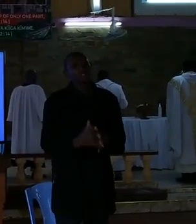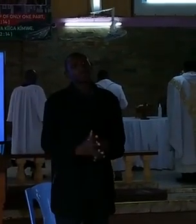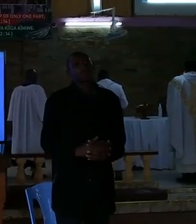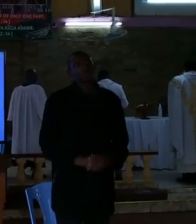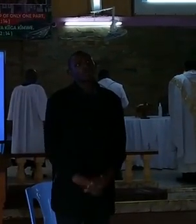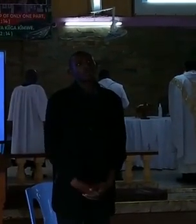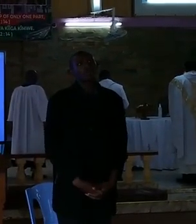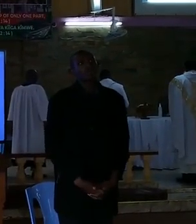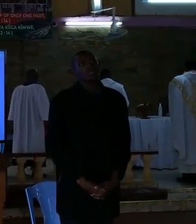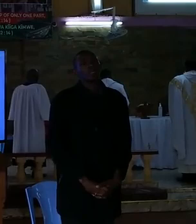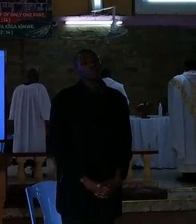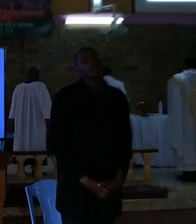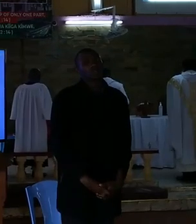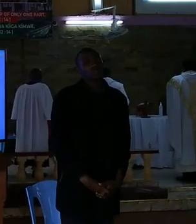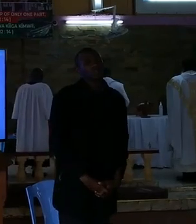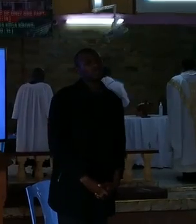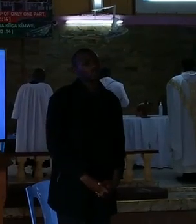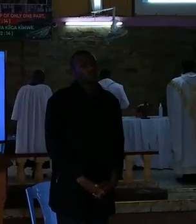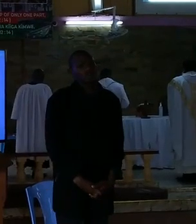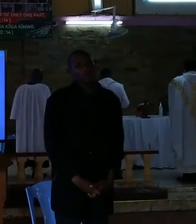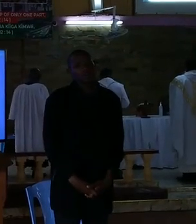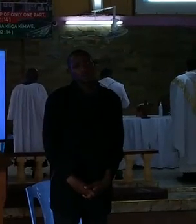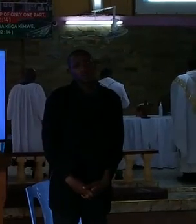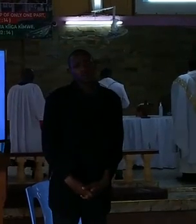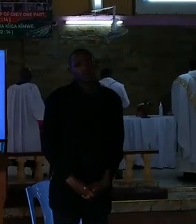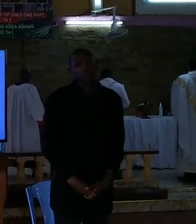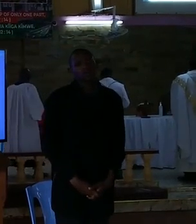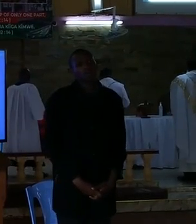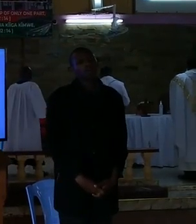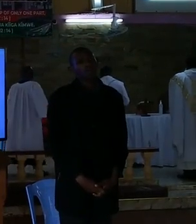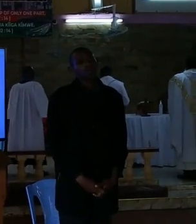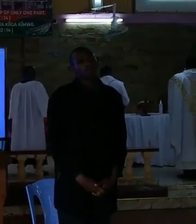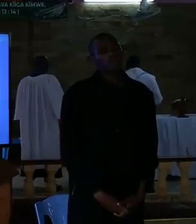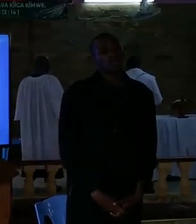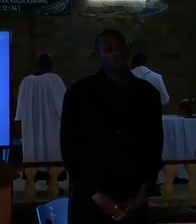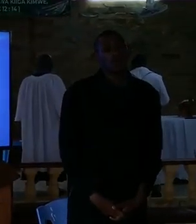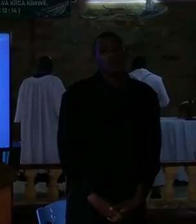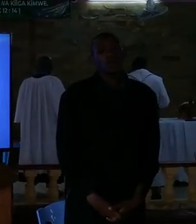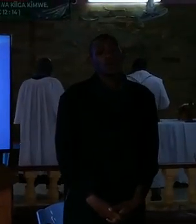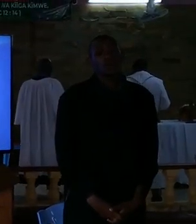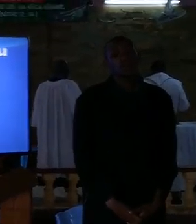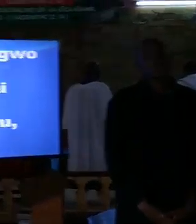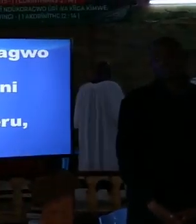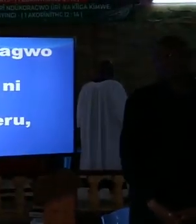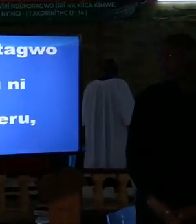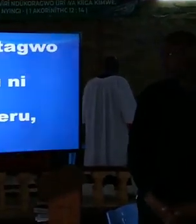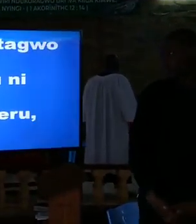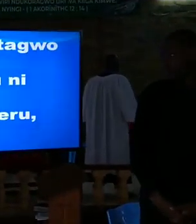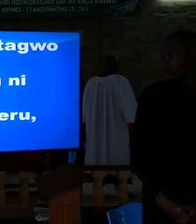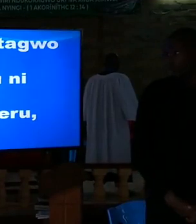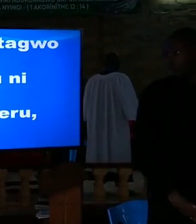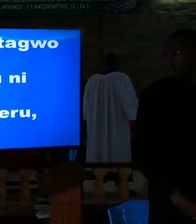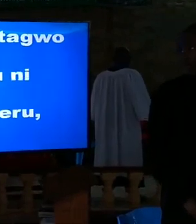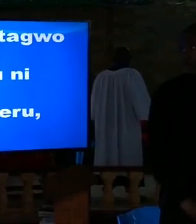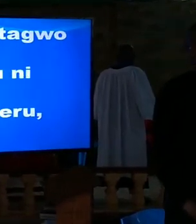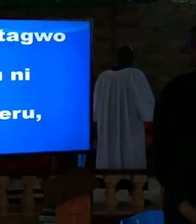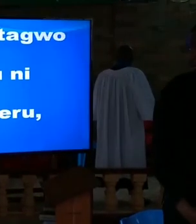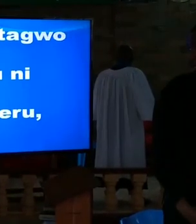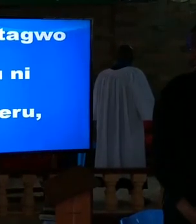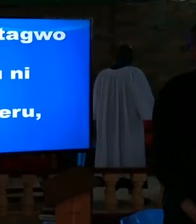thi na ngitikia Jesu Kristo muru wake wa mumwe mwathani witu aciarirwo ni mwiri twetagwo